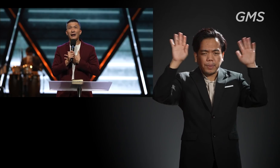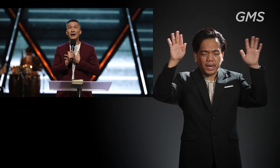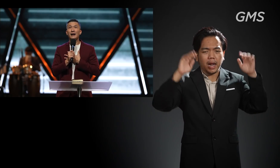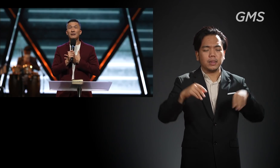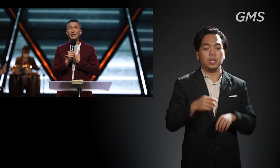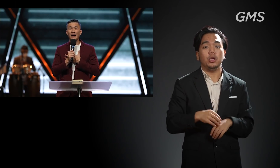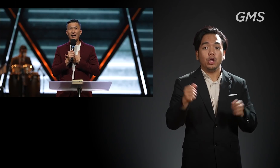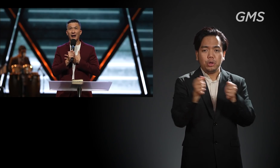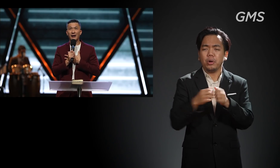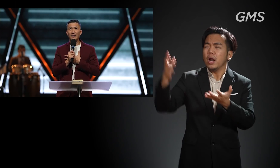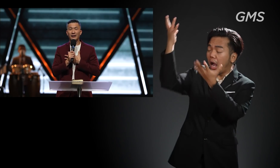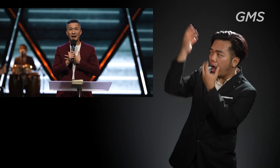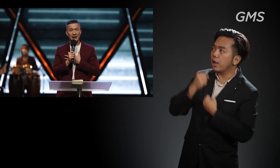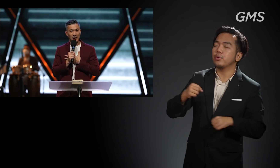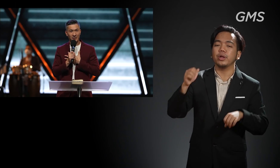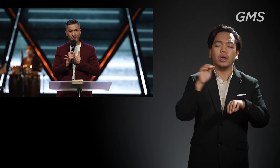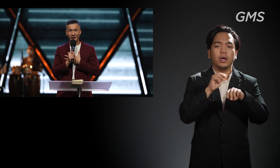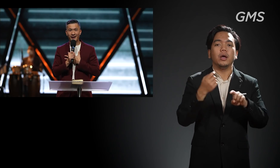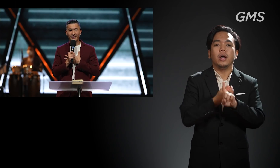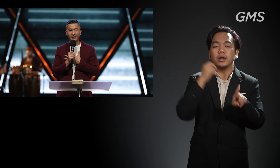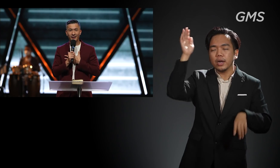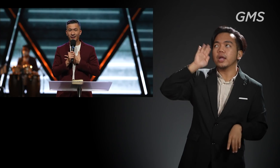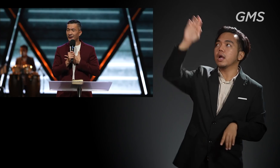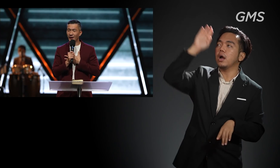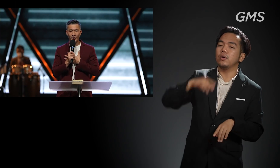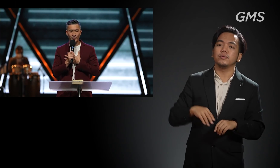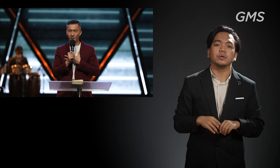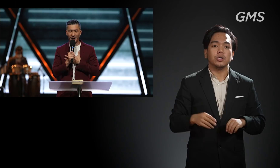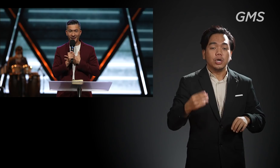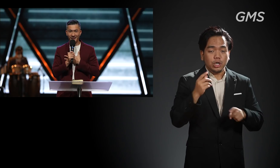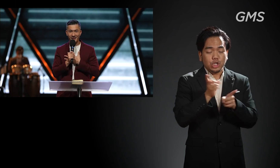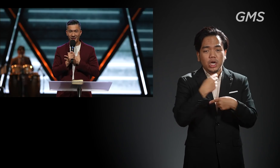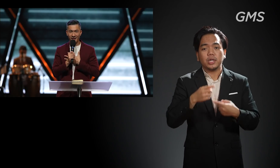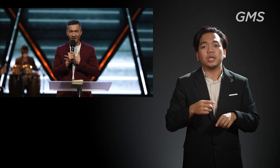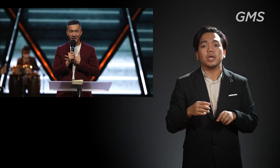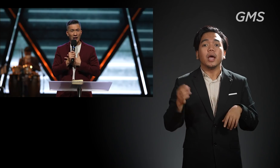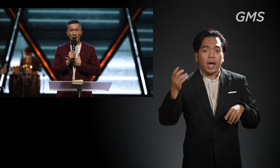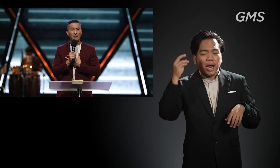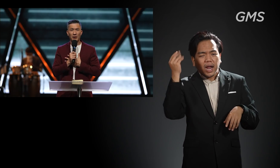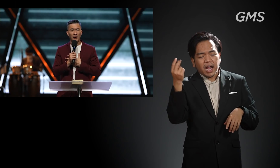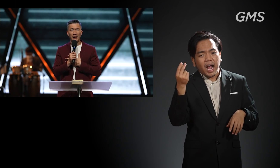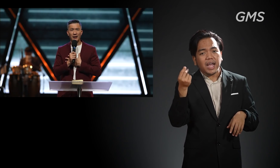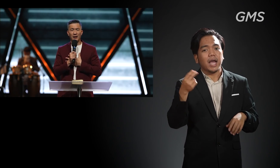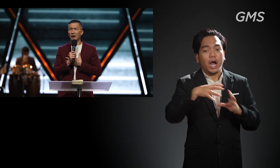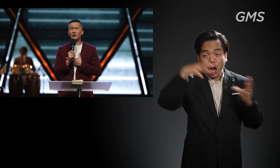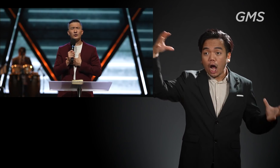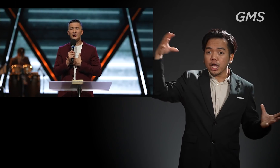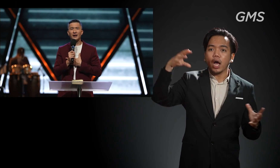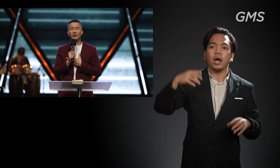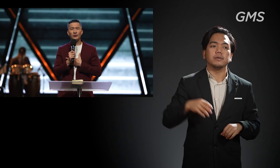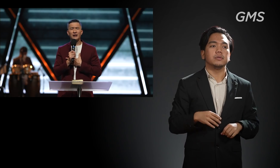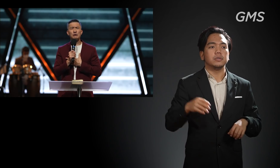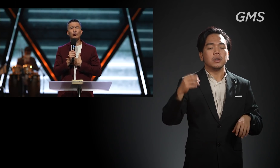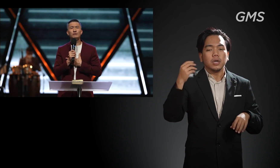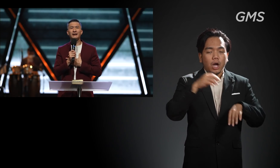Menjadi kaya di mata Allah, kaya dalam kemurahan, tidak hidup bagi dirinya sendiri. Hamba berdoa, Engkau